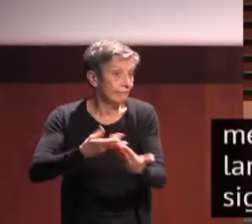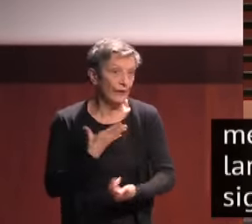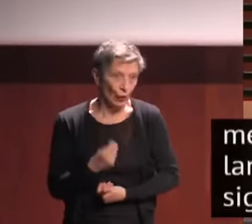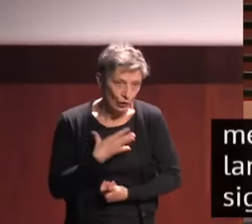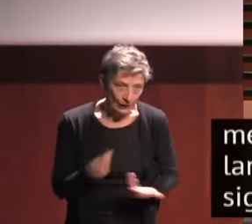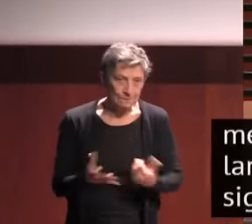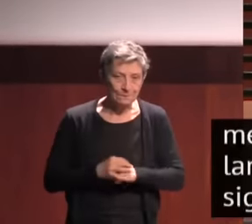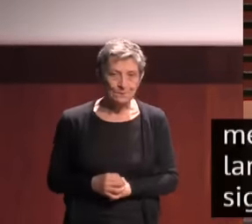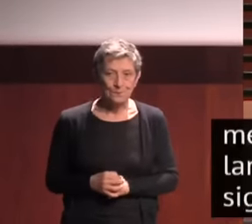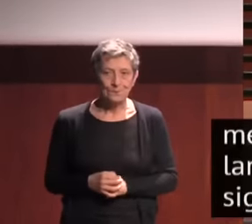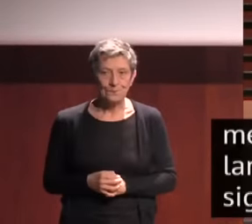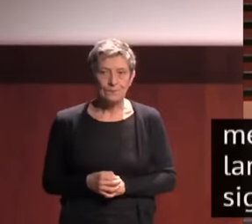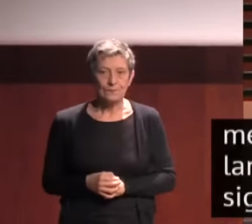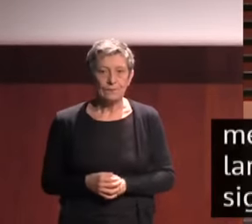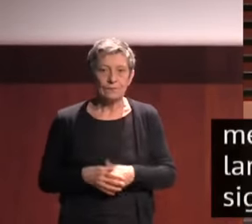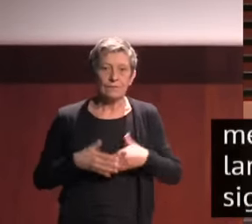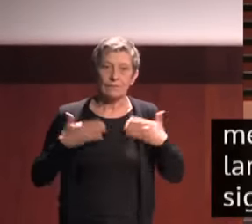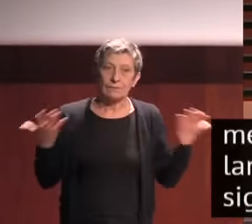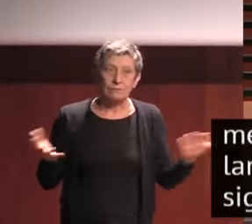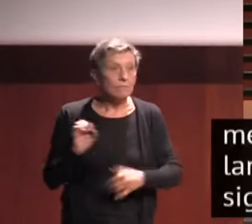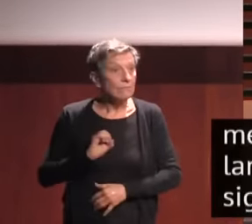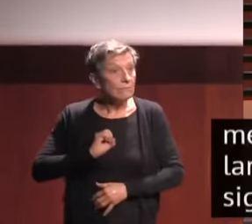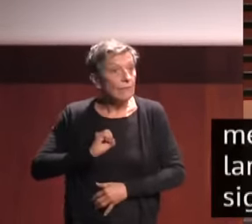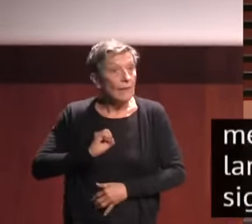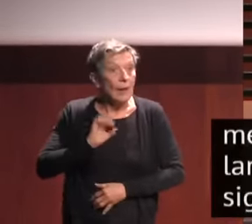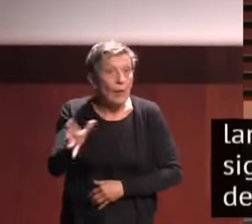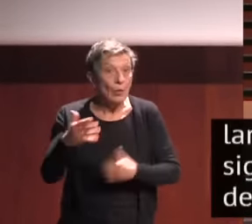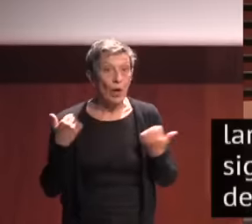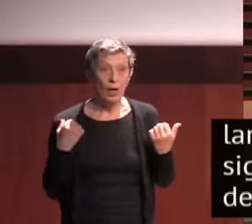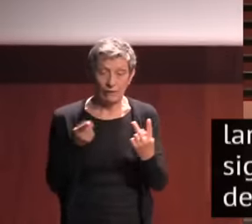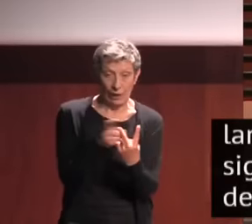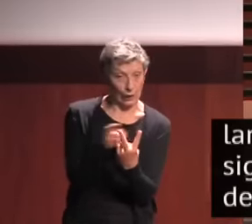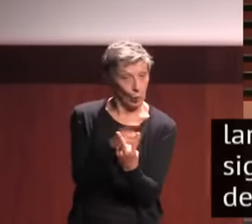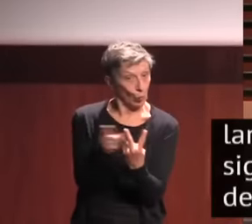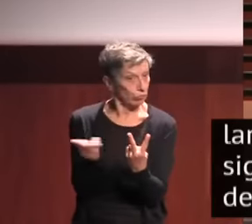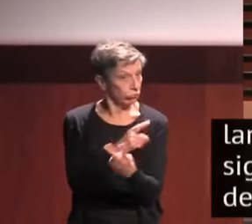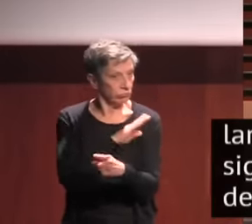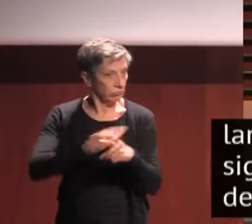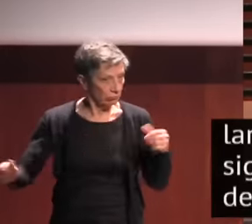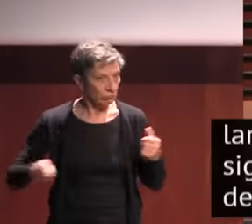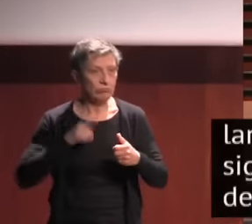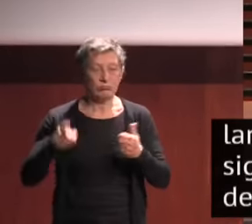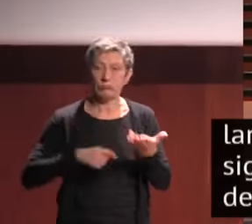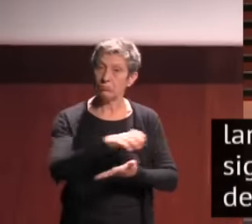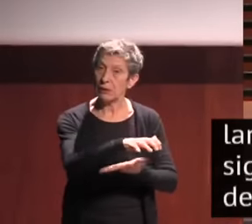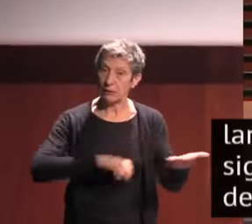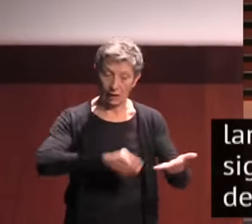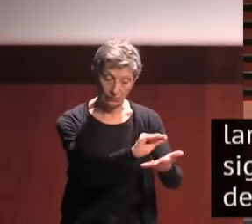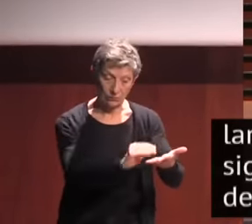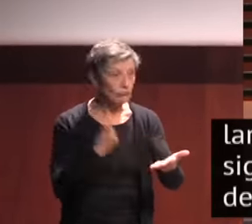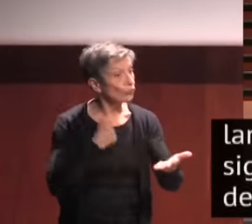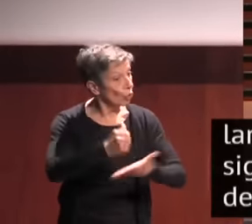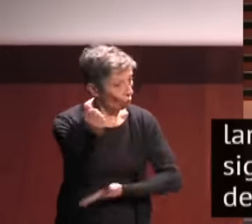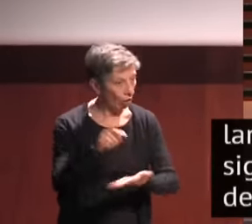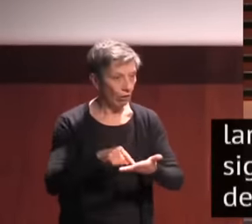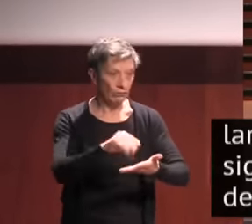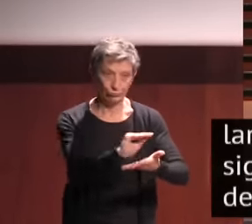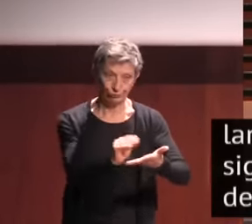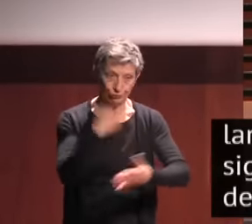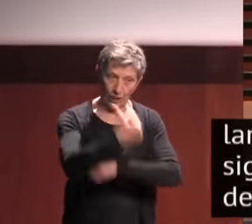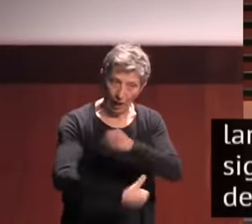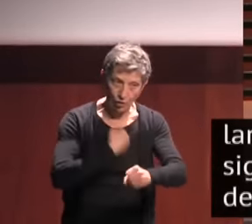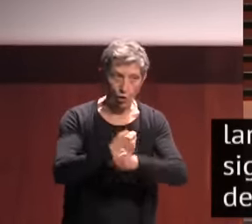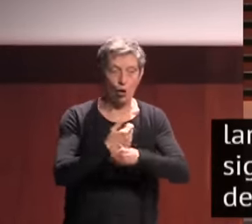français. Donc Emmanuel a fait les deux. Elle a écrit un texte en français tout seul d'abord, pendant un